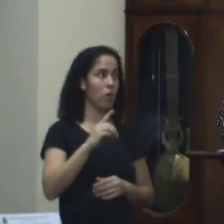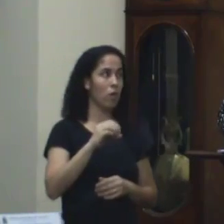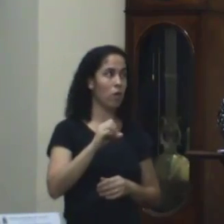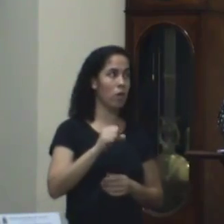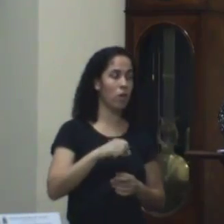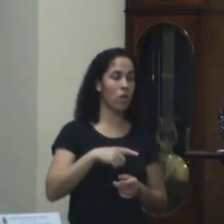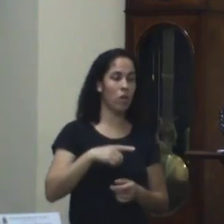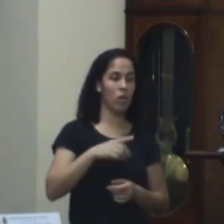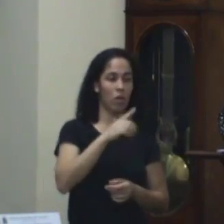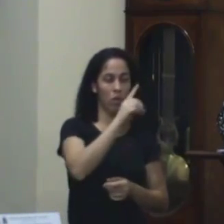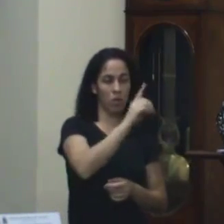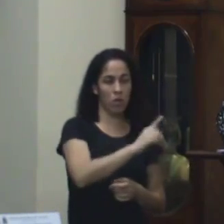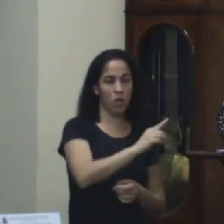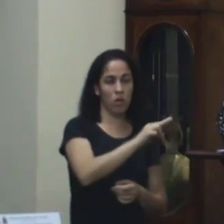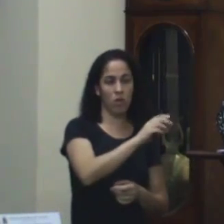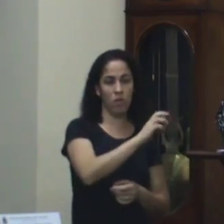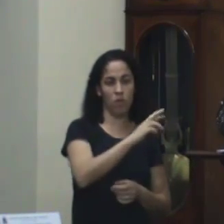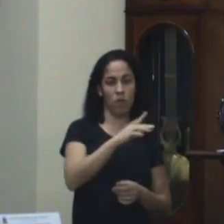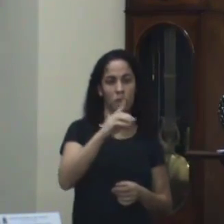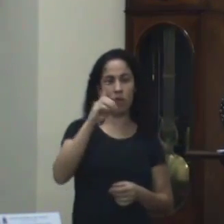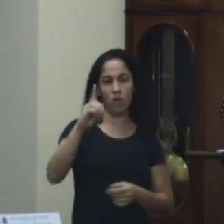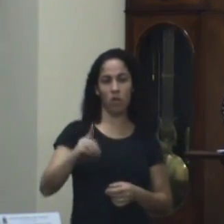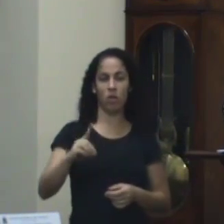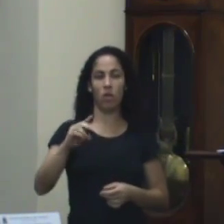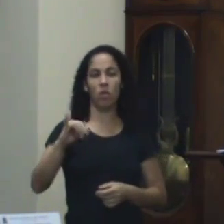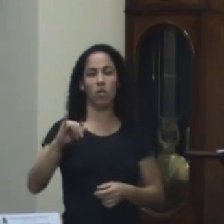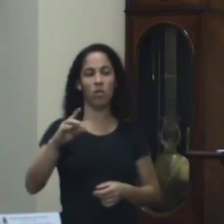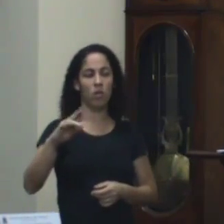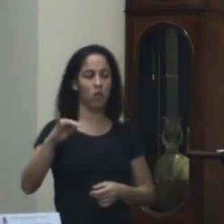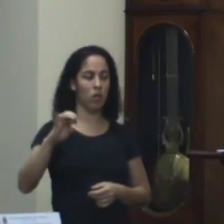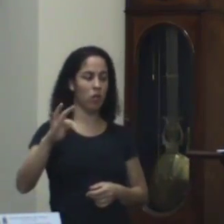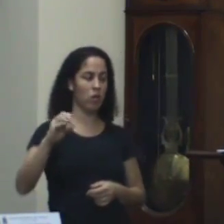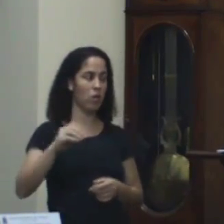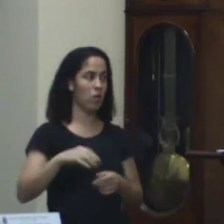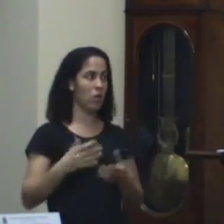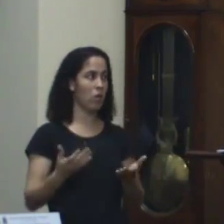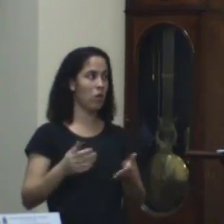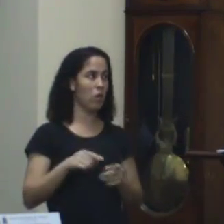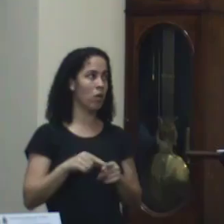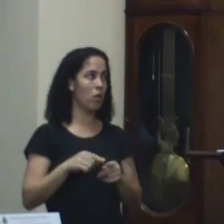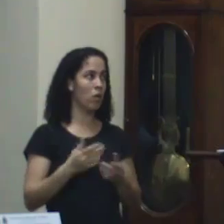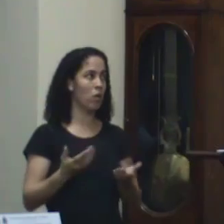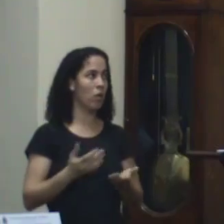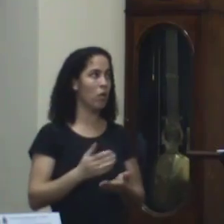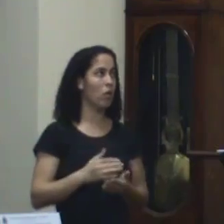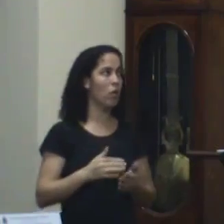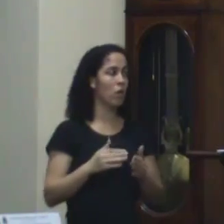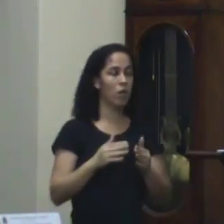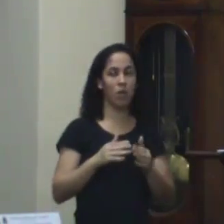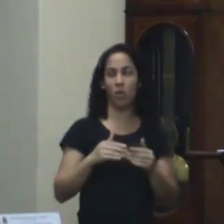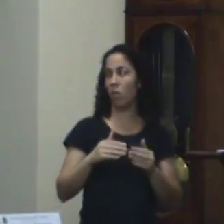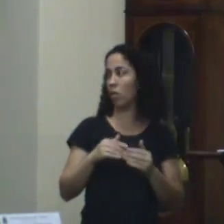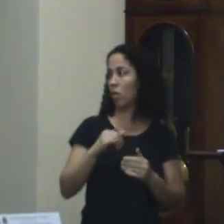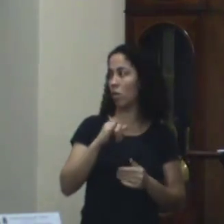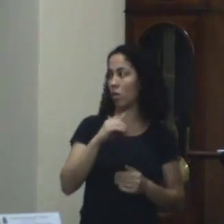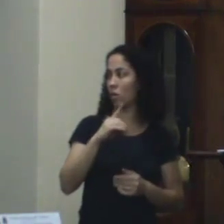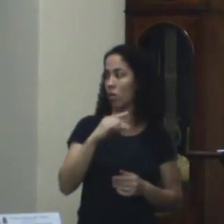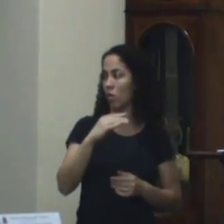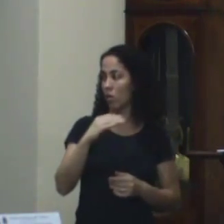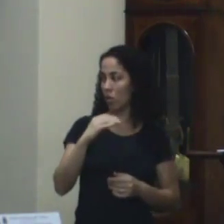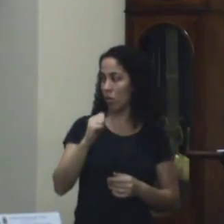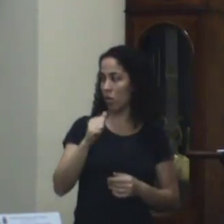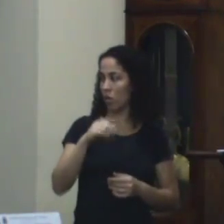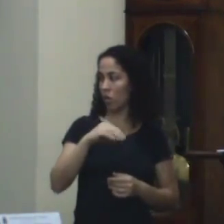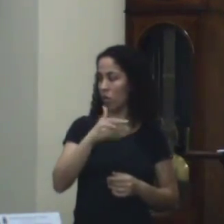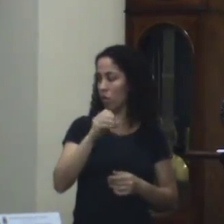dever de recapear toda a rua e não deixar a população daquela maneira que está. Então eu fiz hoje uma indicação, tanto para a